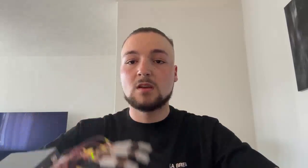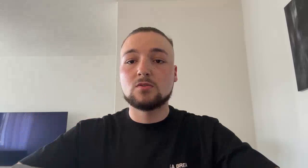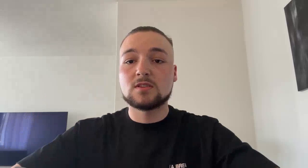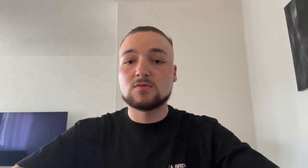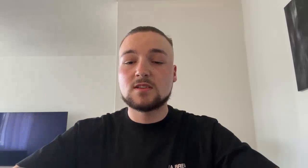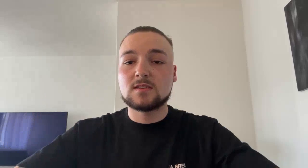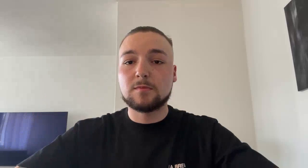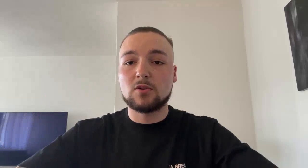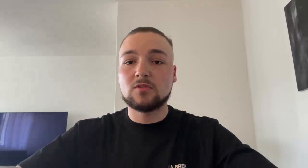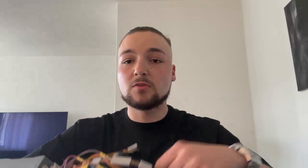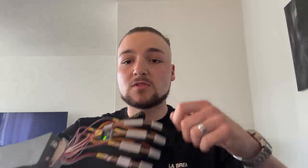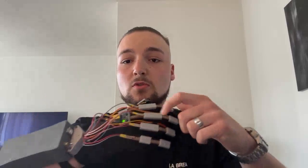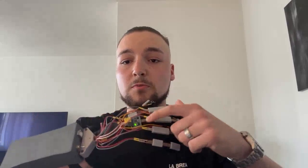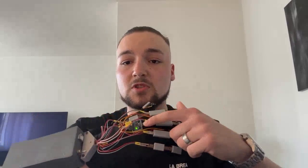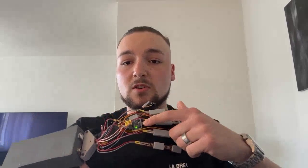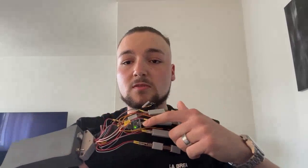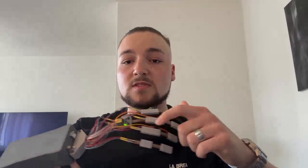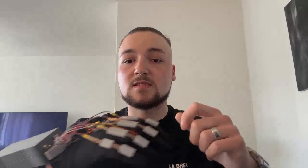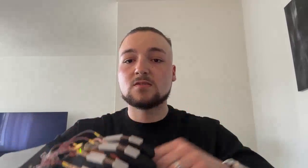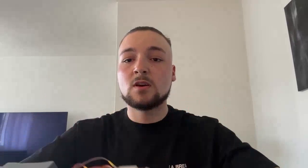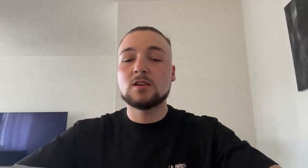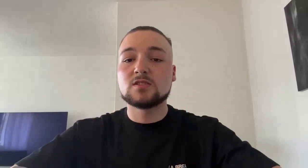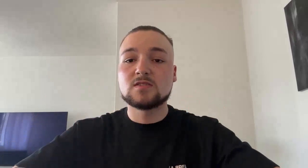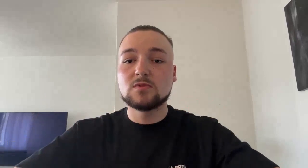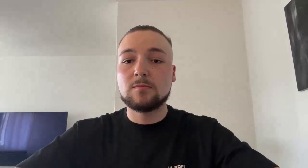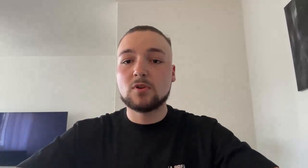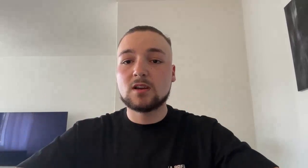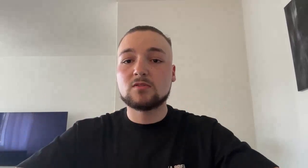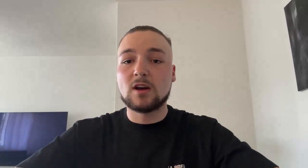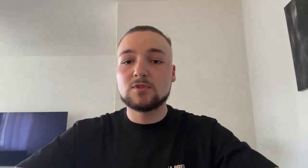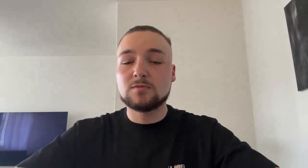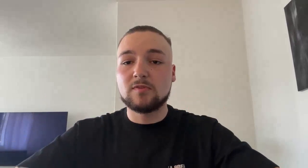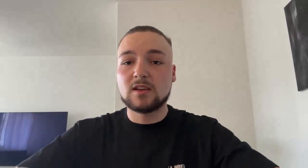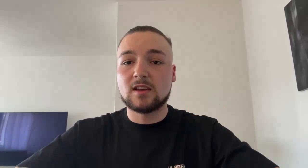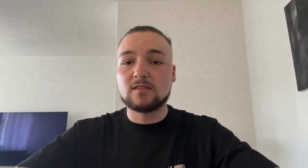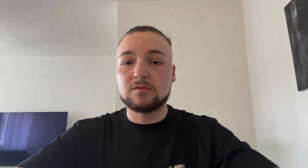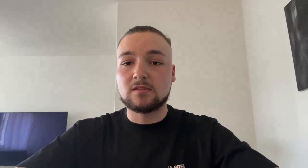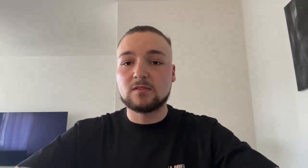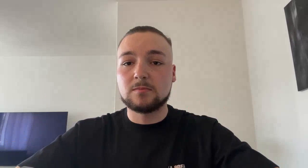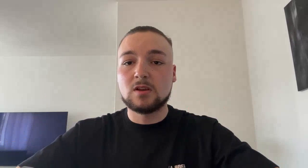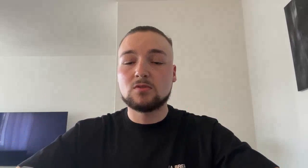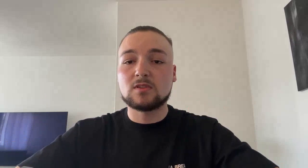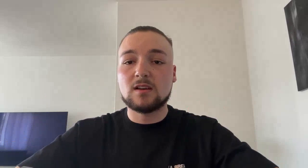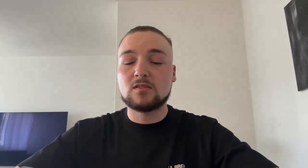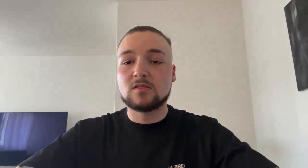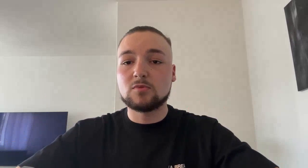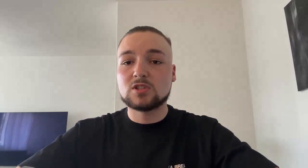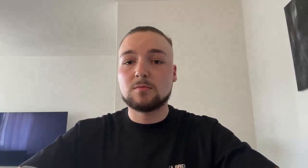Durch den zusätzlich verbauten Gyroskop- und Beschleunigungssensor ist es zudem möglich, dynamische Bewegungen zu erfassen. Durch das lassen sich Buchstaben